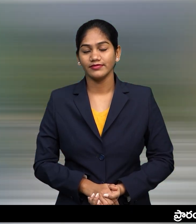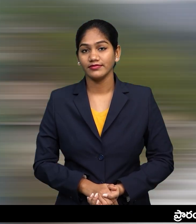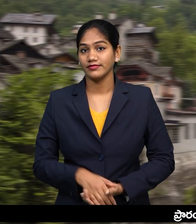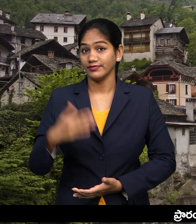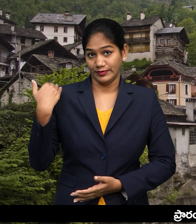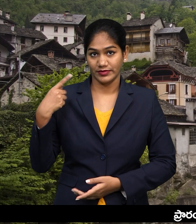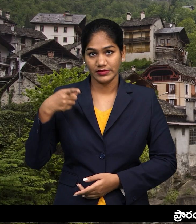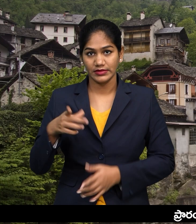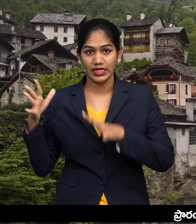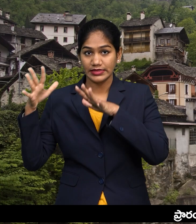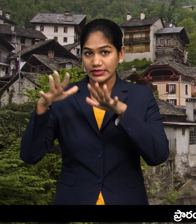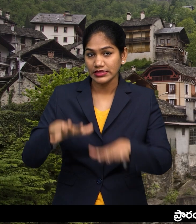ప్రారంభ స్థావరాల కాలంలో